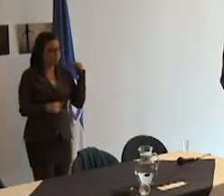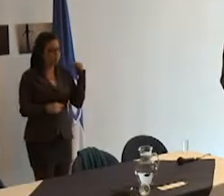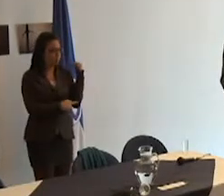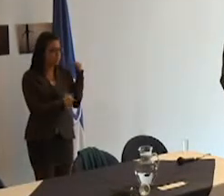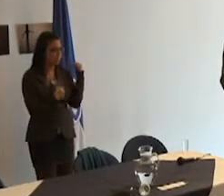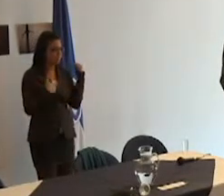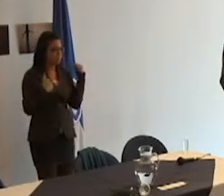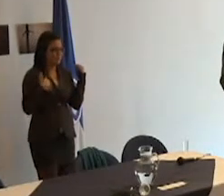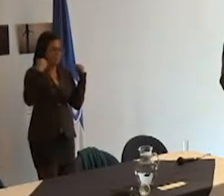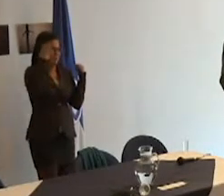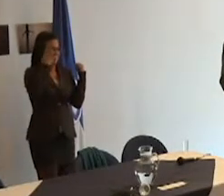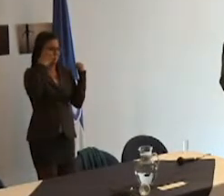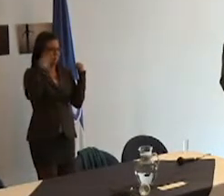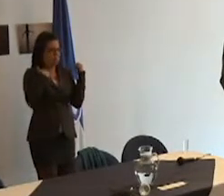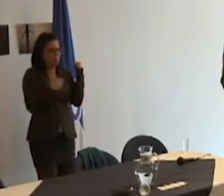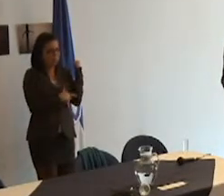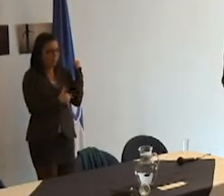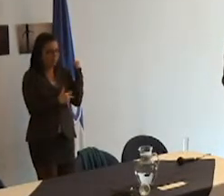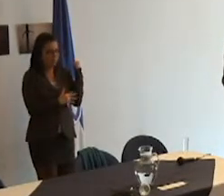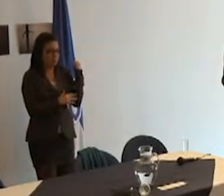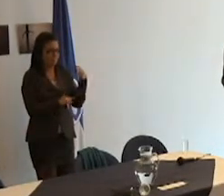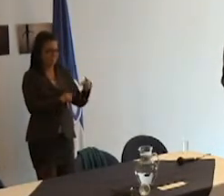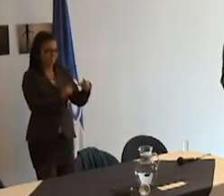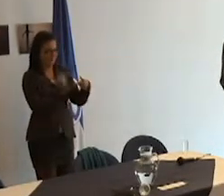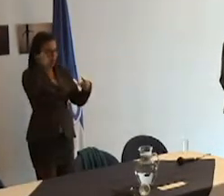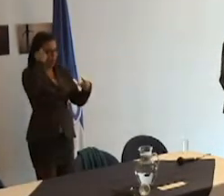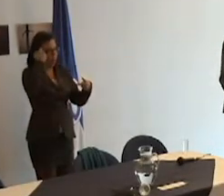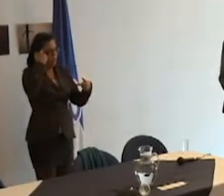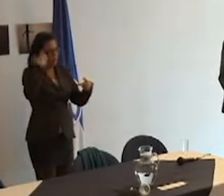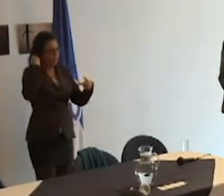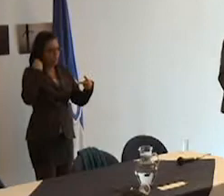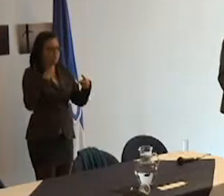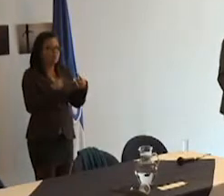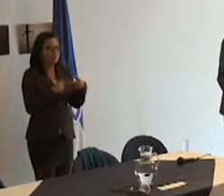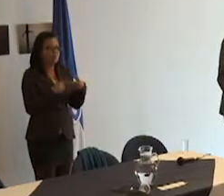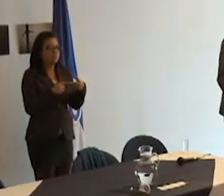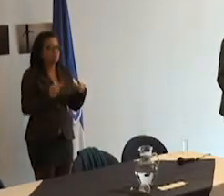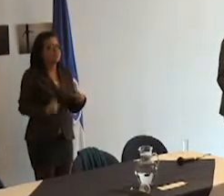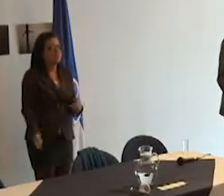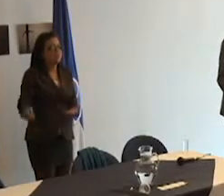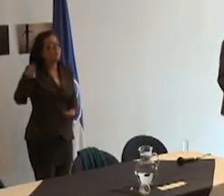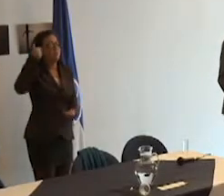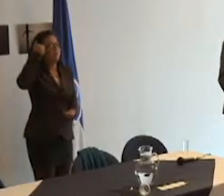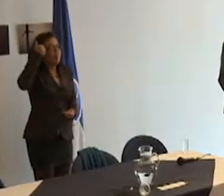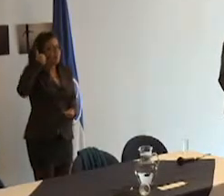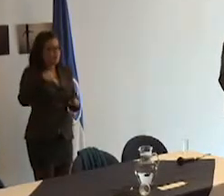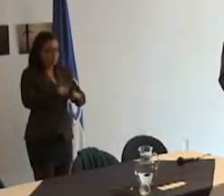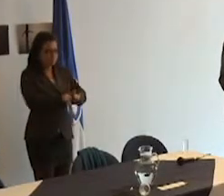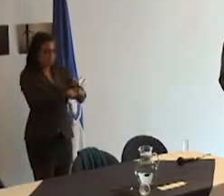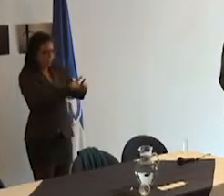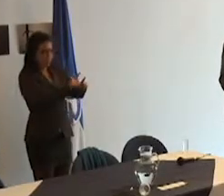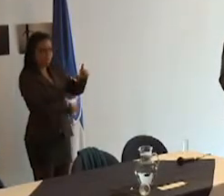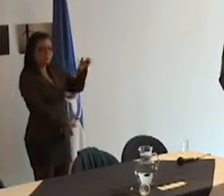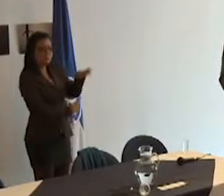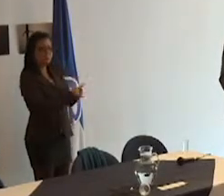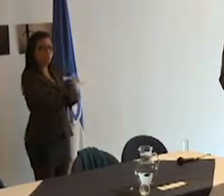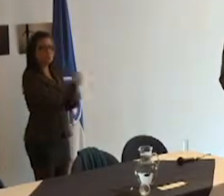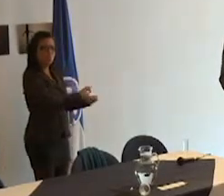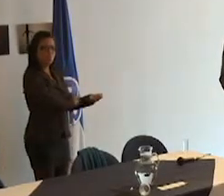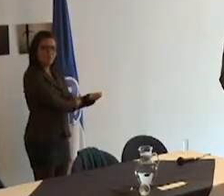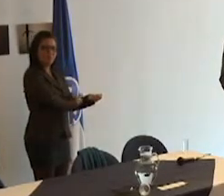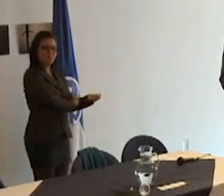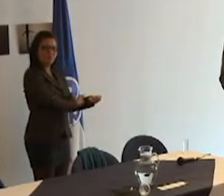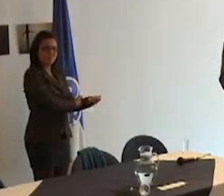modernidad, de lo moderno. El segundo mito tiene que ver con creer que las diferencias tienen su origen en un fenómeno